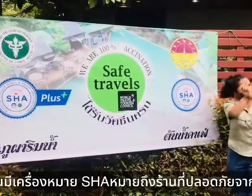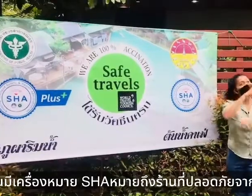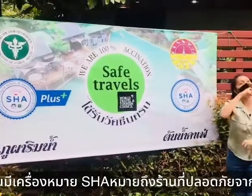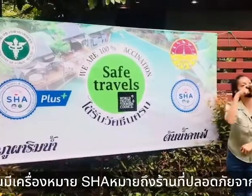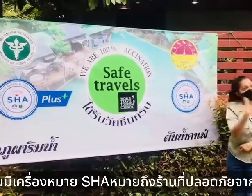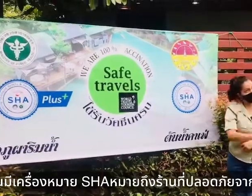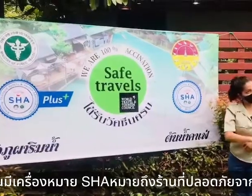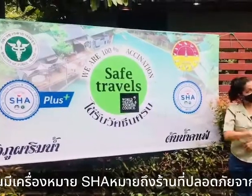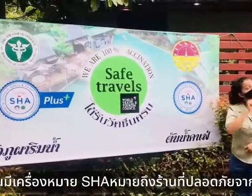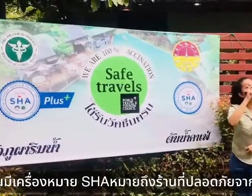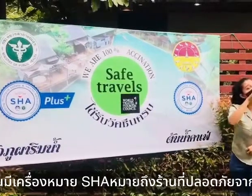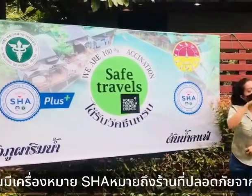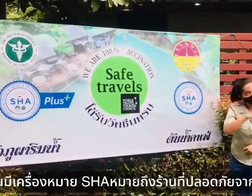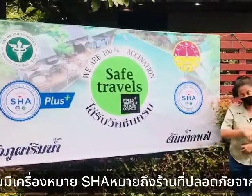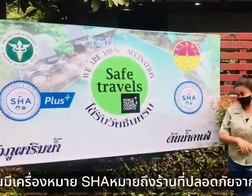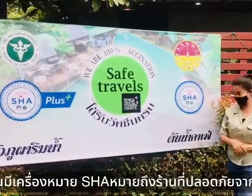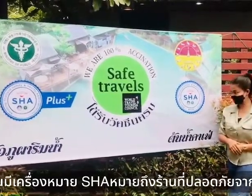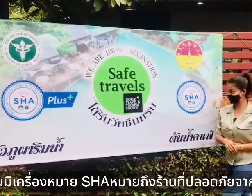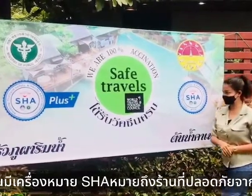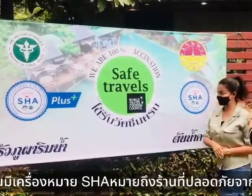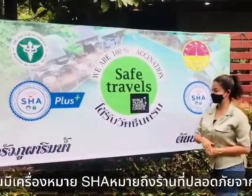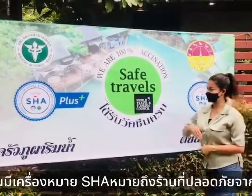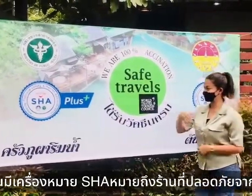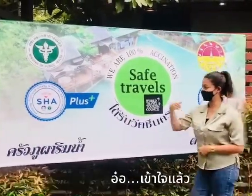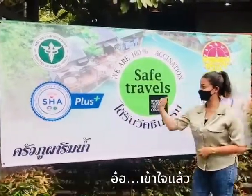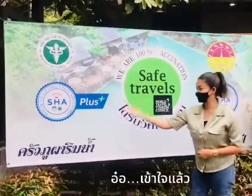ภัยจากโรคโควิดอ๋อเข้าใจแล้ว